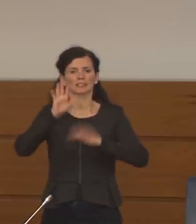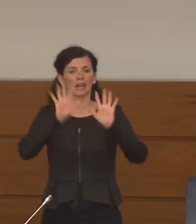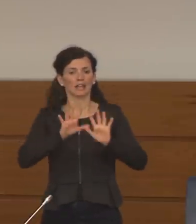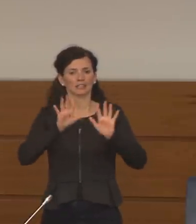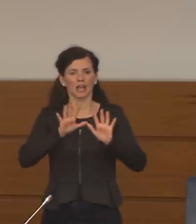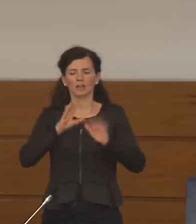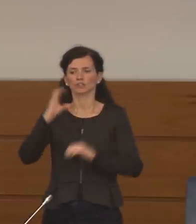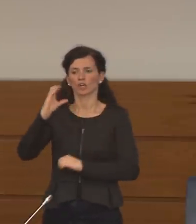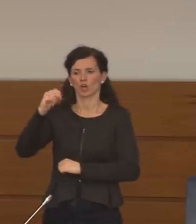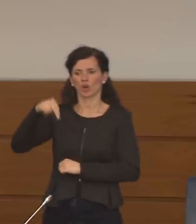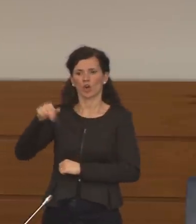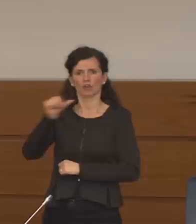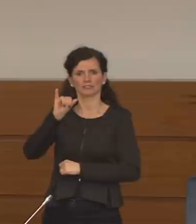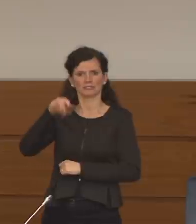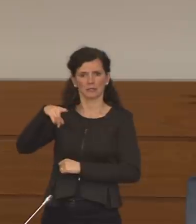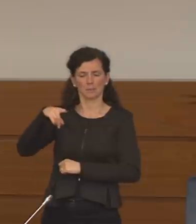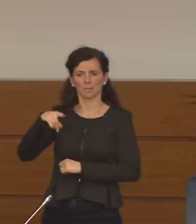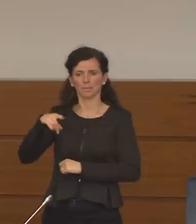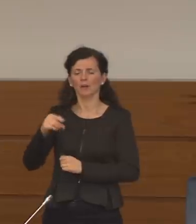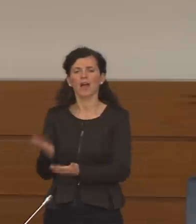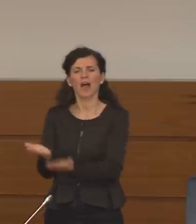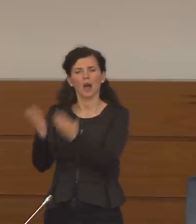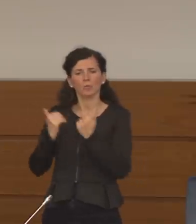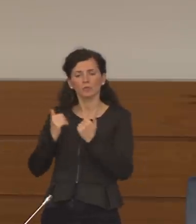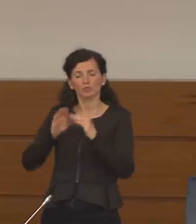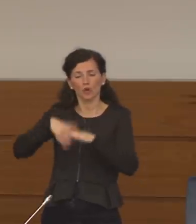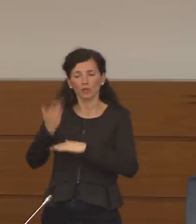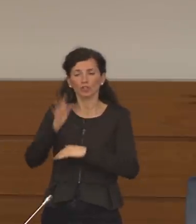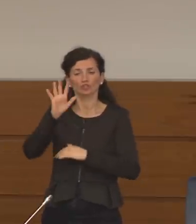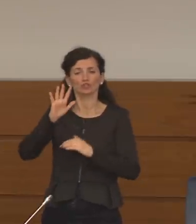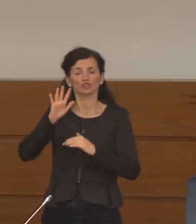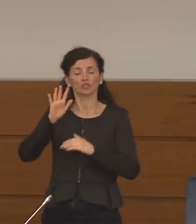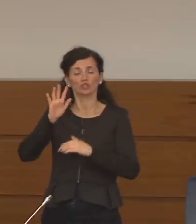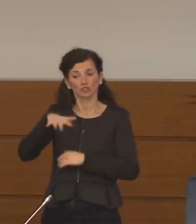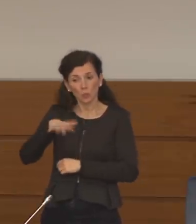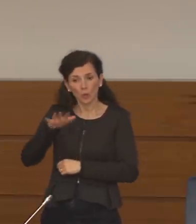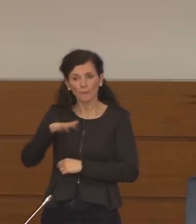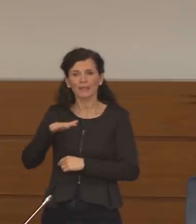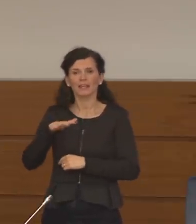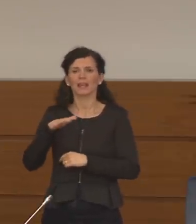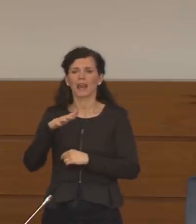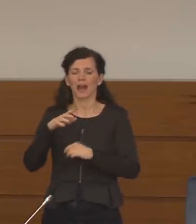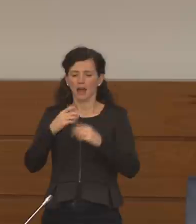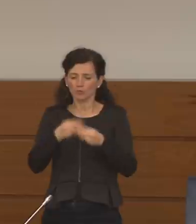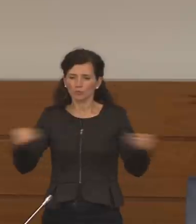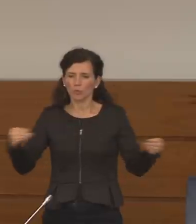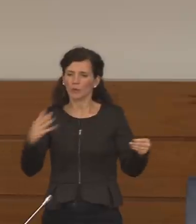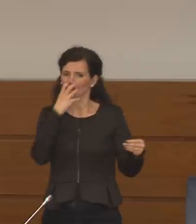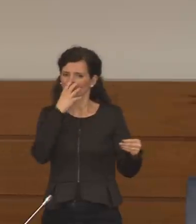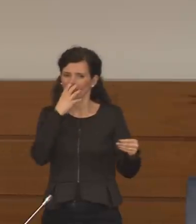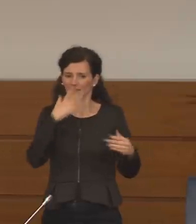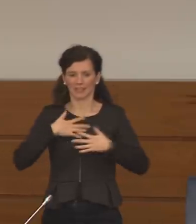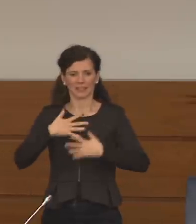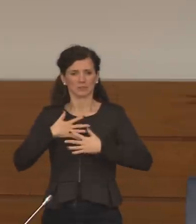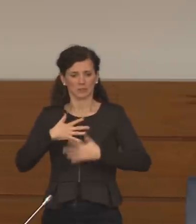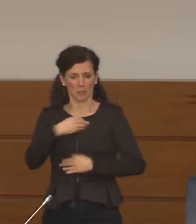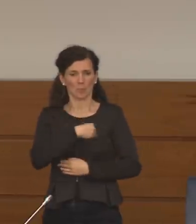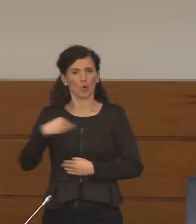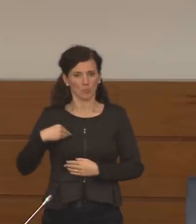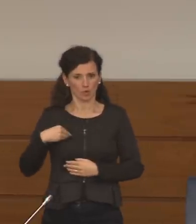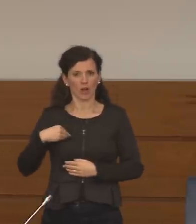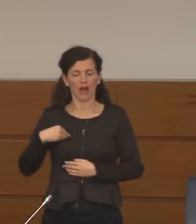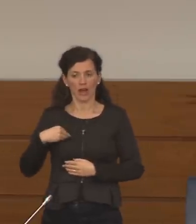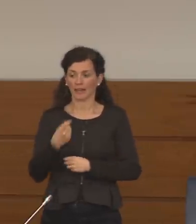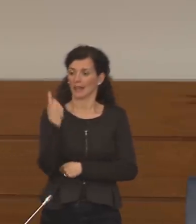consip per l'acquisto di oltre 5.000 ventilatori e respiratori polmonari ieri abbiamo